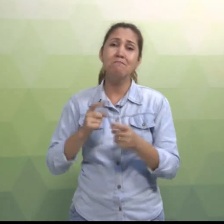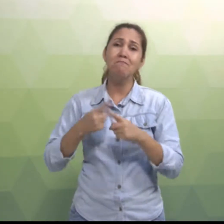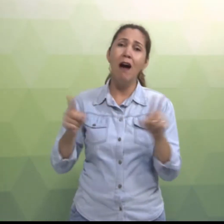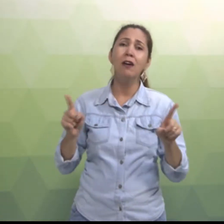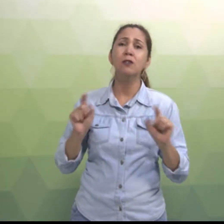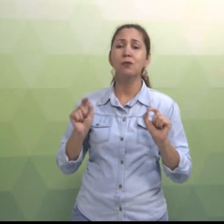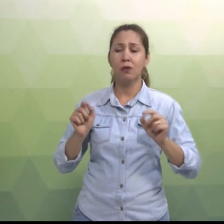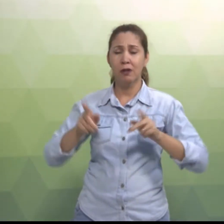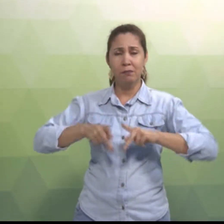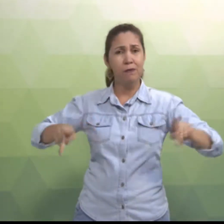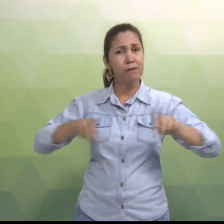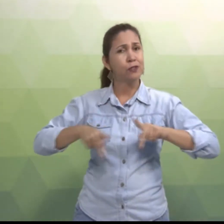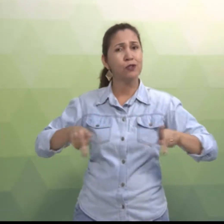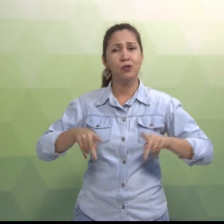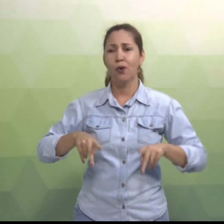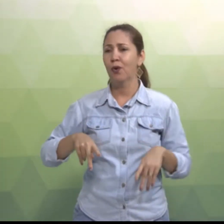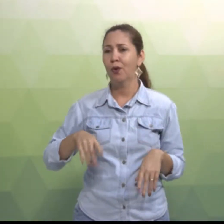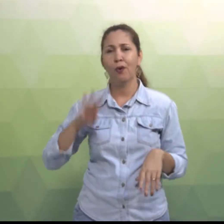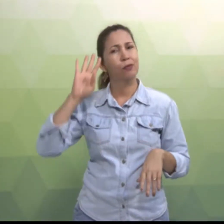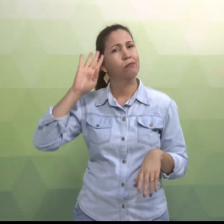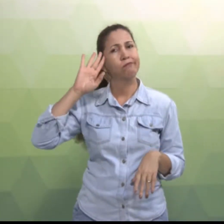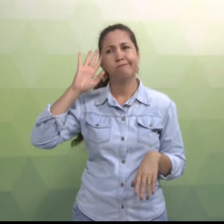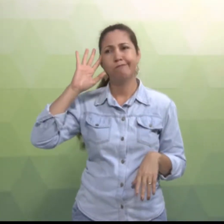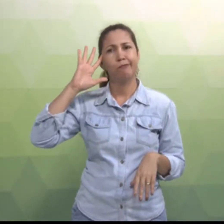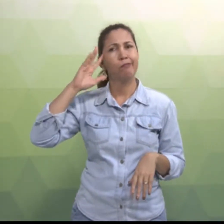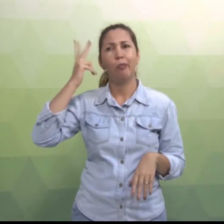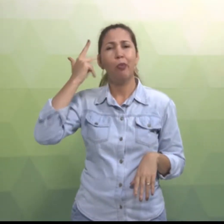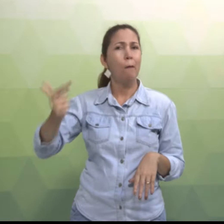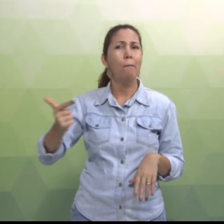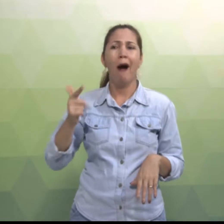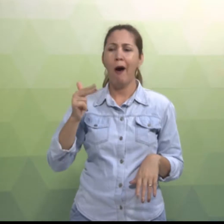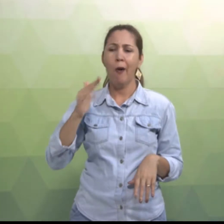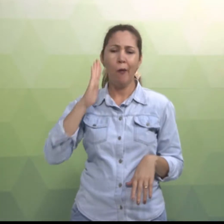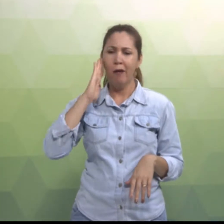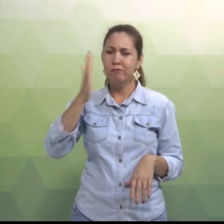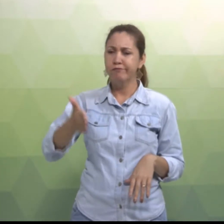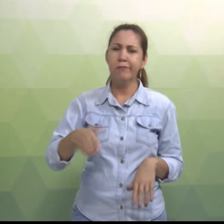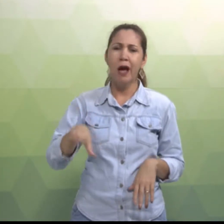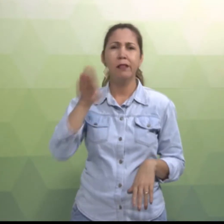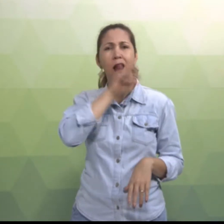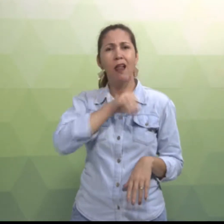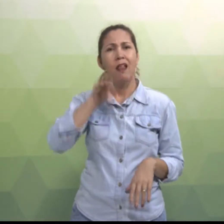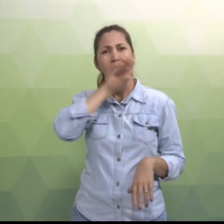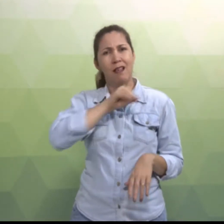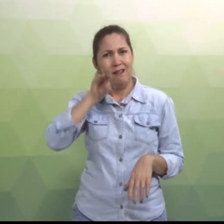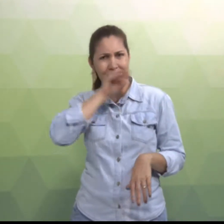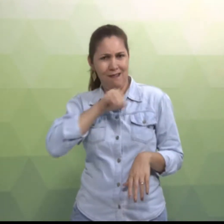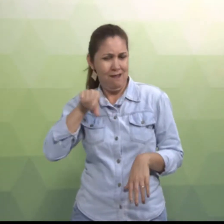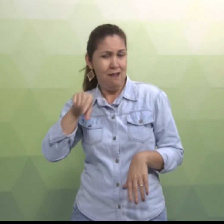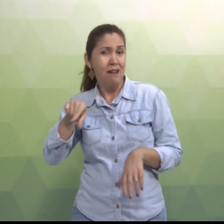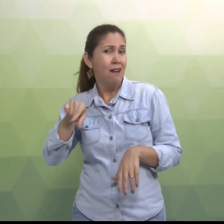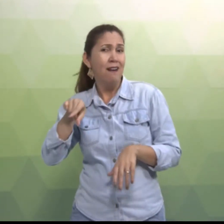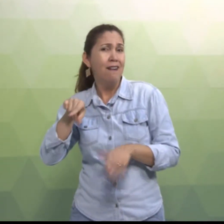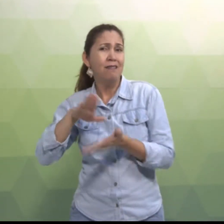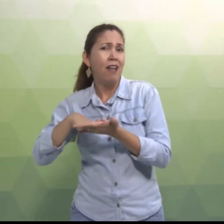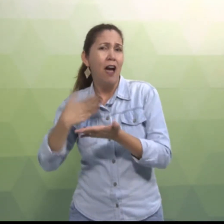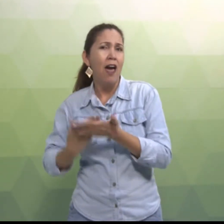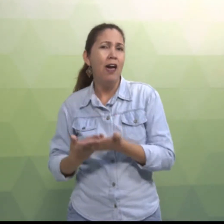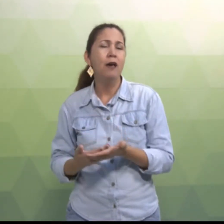o tradutor e intérprete de Libras. E o professor, normalmente, ele dá a sua aula na língua